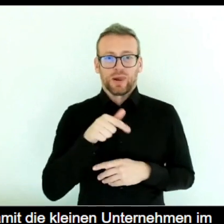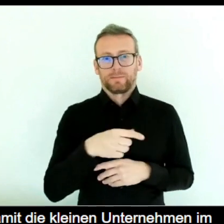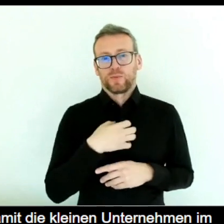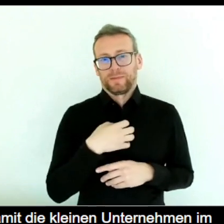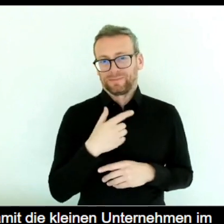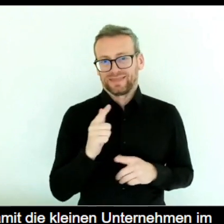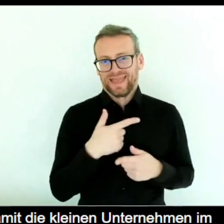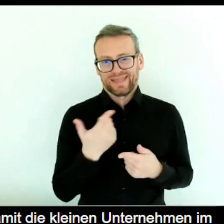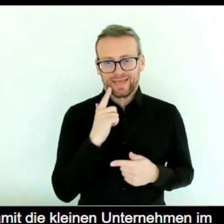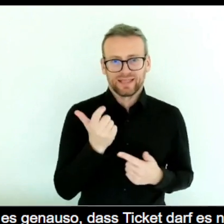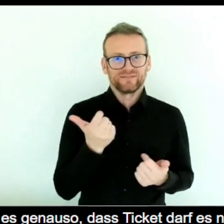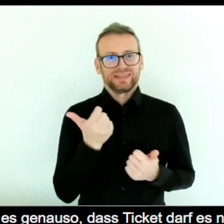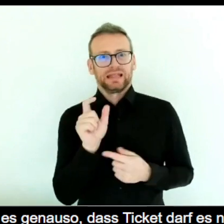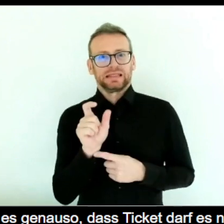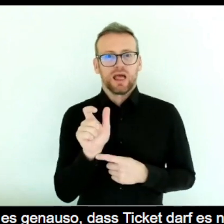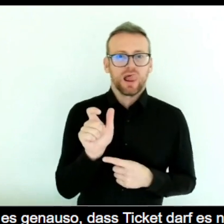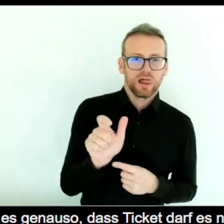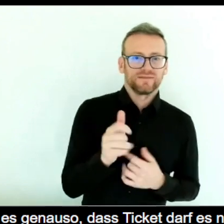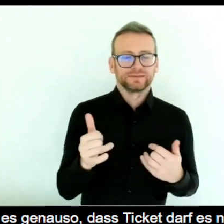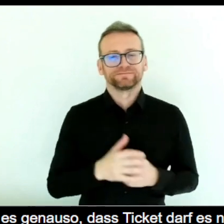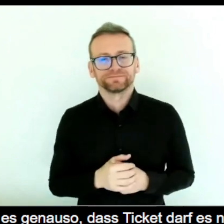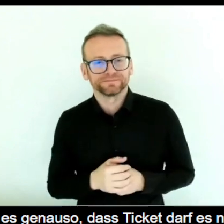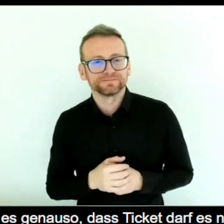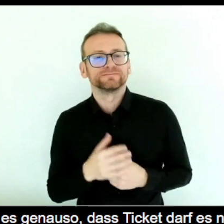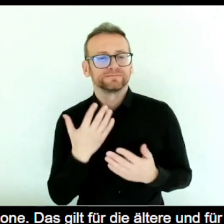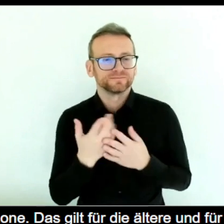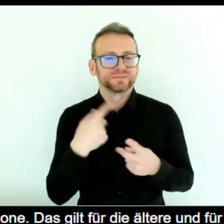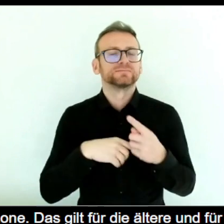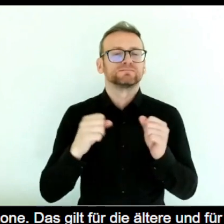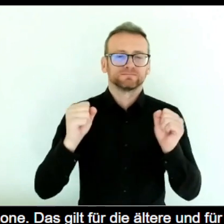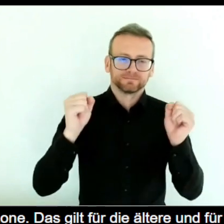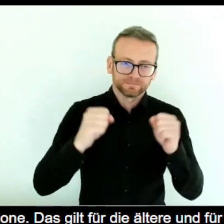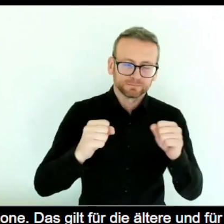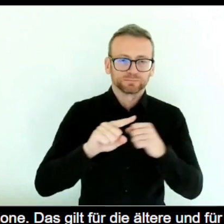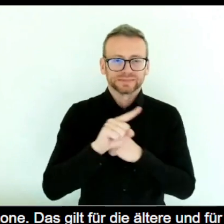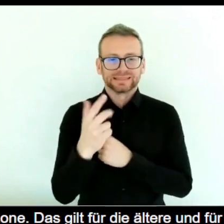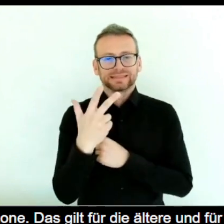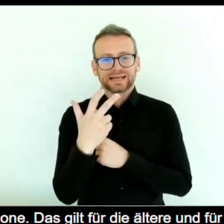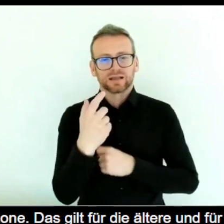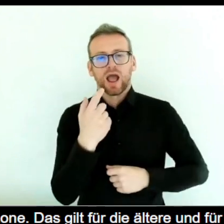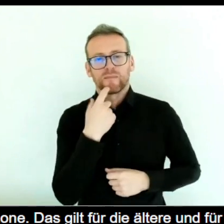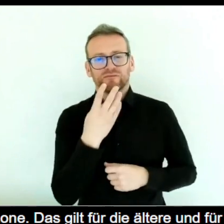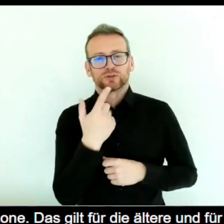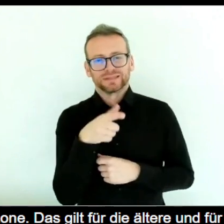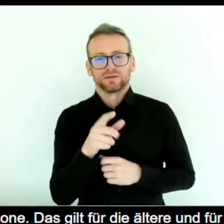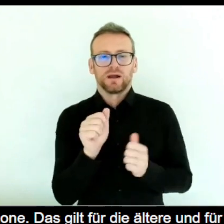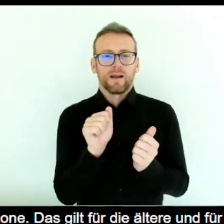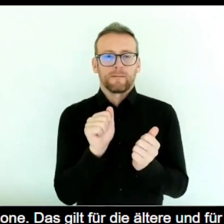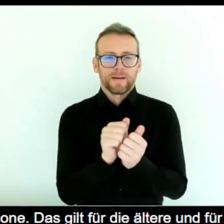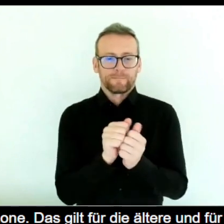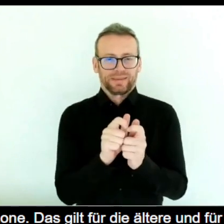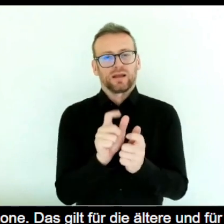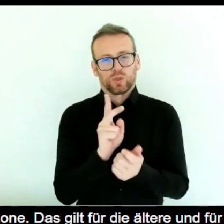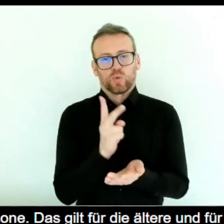Also der Zeitplan ist sehr ambitioniert. Wie gesagt, da gibt es noch viele Fragen, die offen sind. An uns liegt es nicht. Wir wollen da so schnell wie möglich